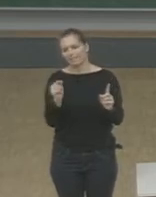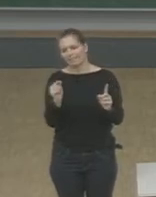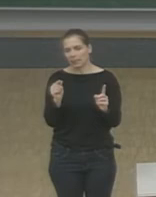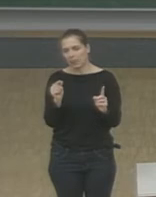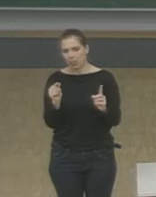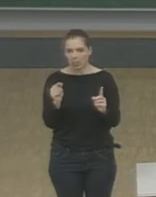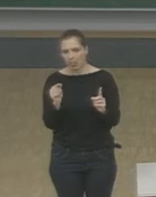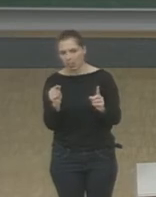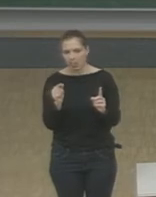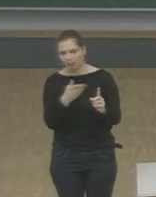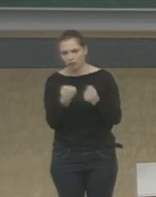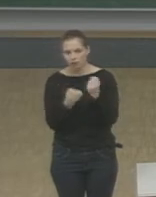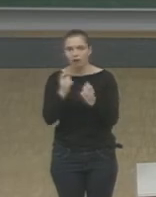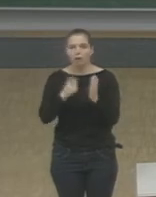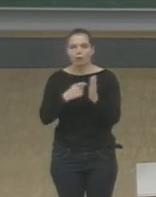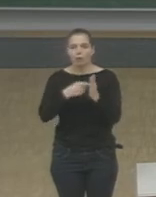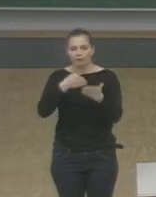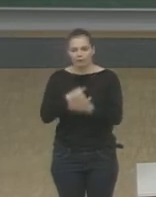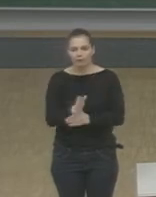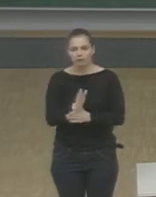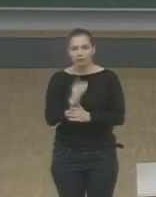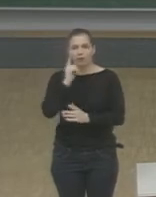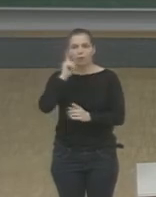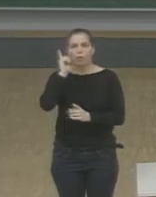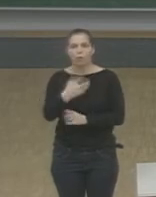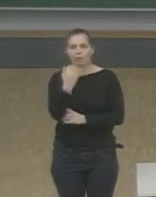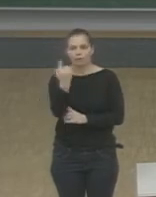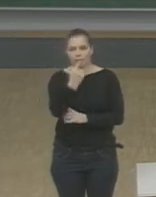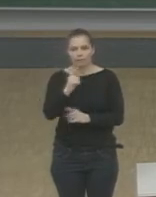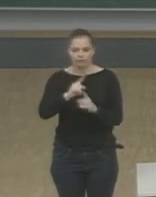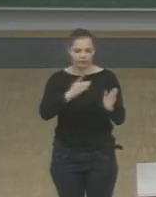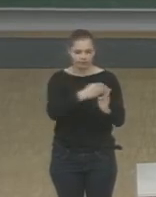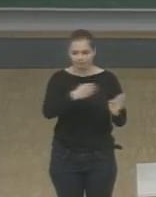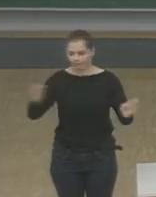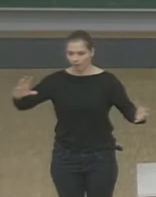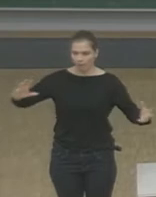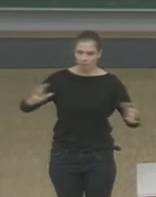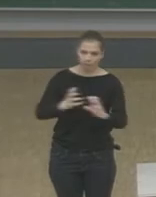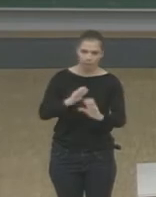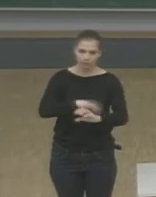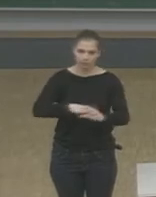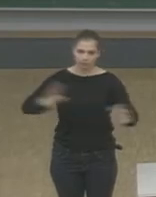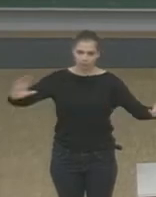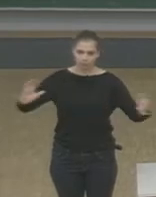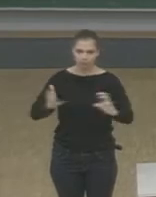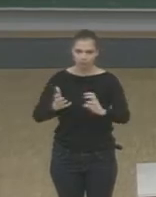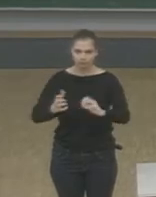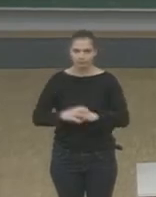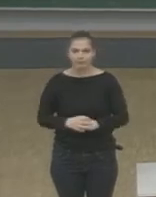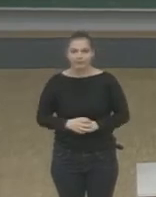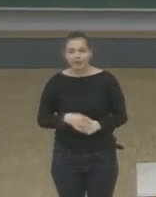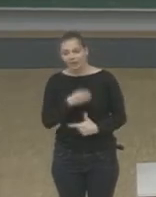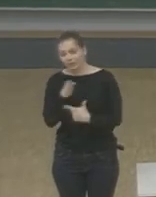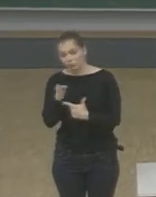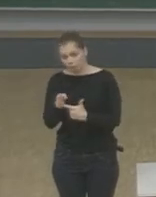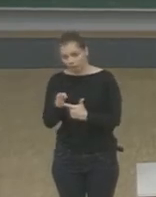den beiden erlaube ich mir einen beinahe 150-jährigen Zeitraffermodus. Im zweiten, etwas kürzeren Schritt soll